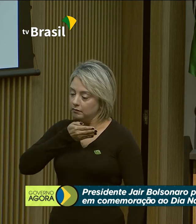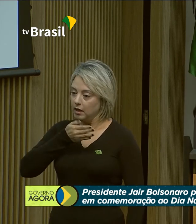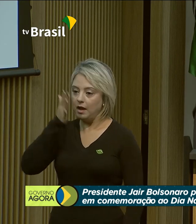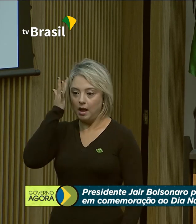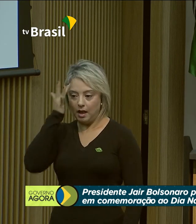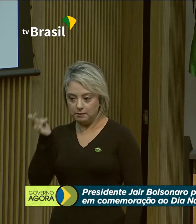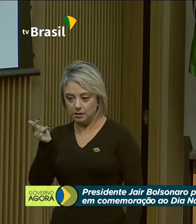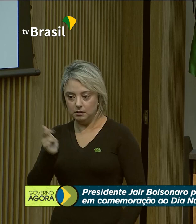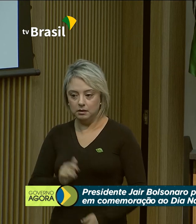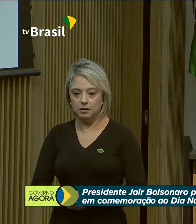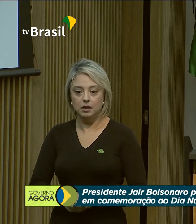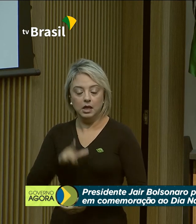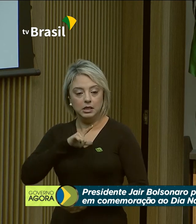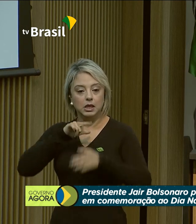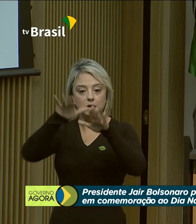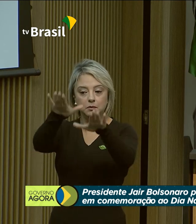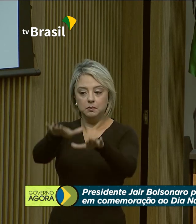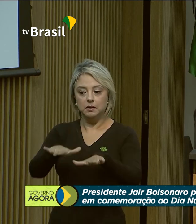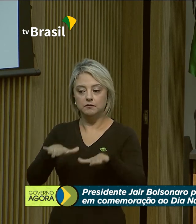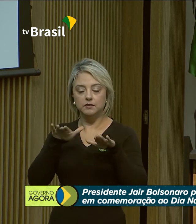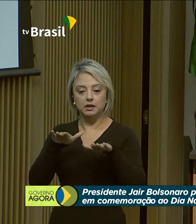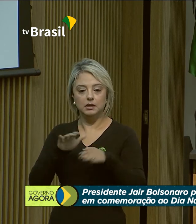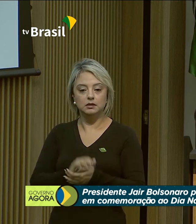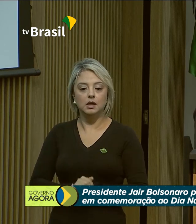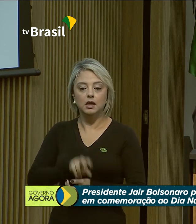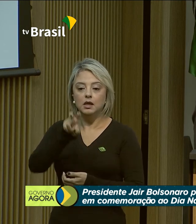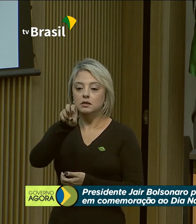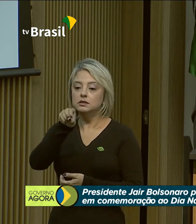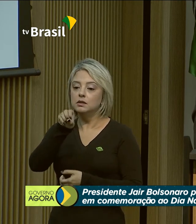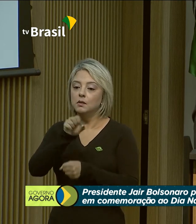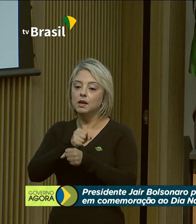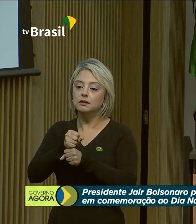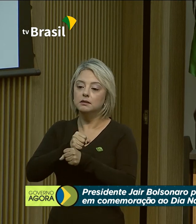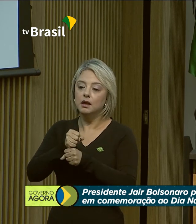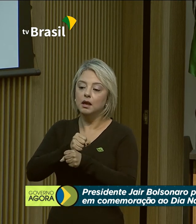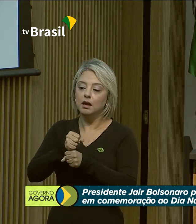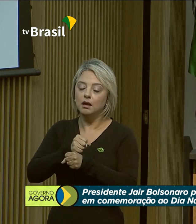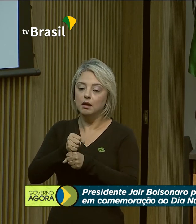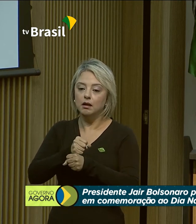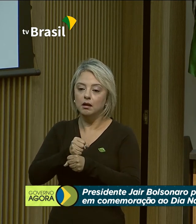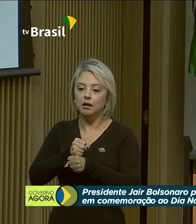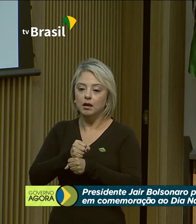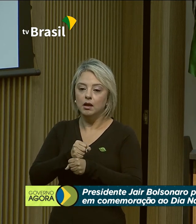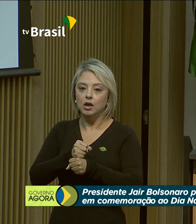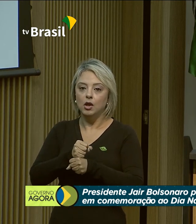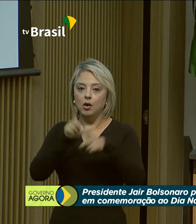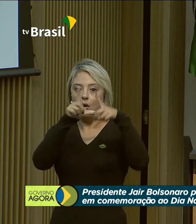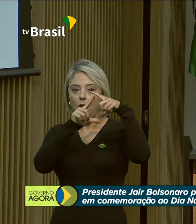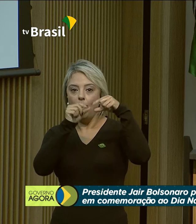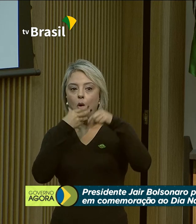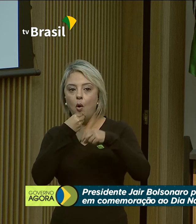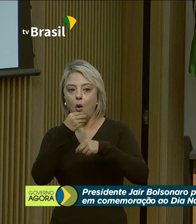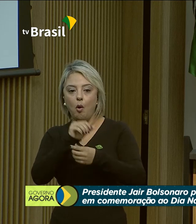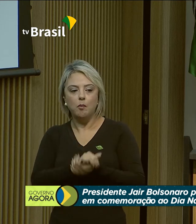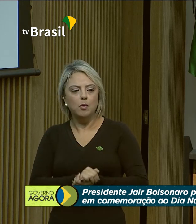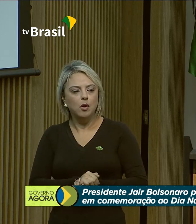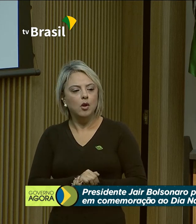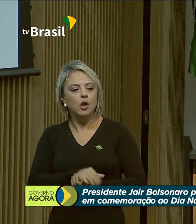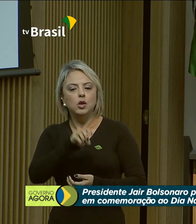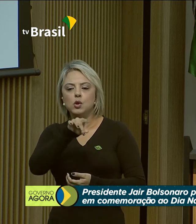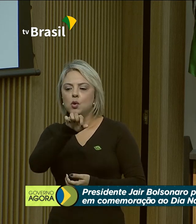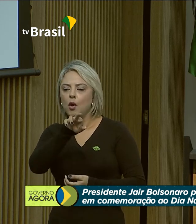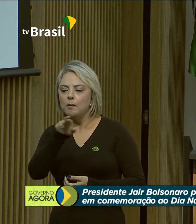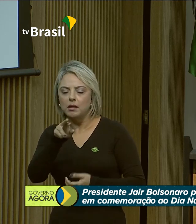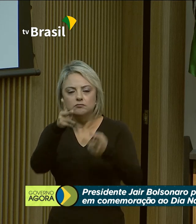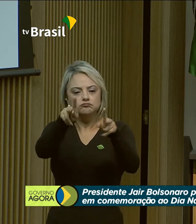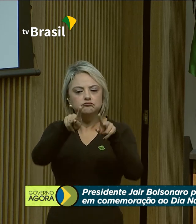amanhã tem um evento sobre os 50 anos de que o homem pisou a Lua. E o Osmar Terra me convidou